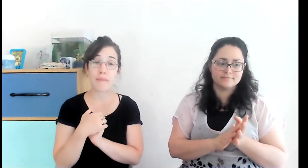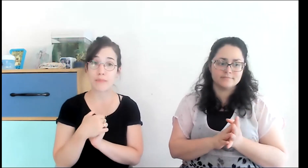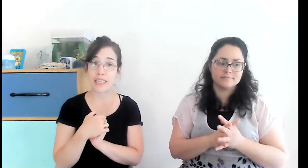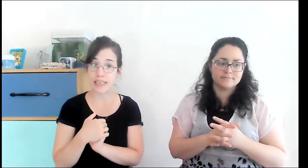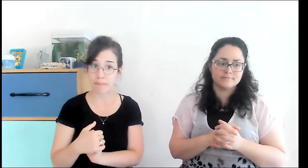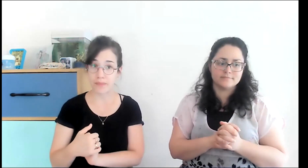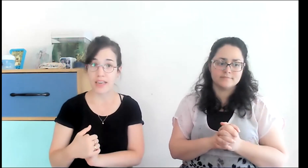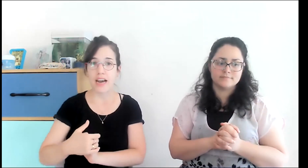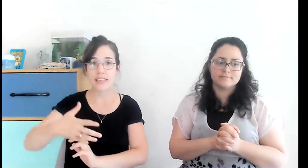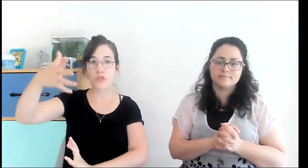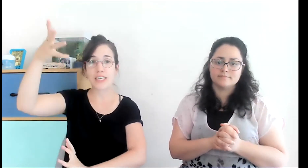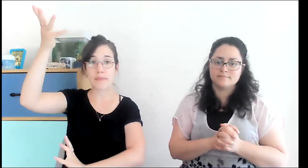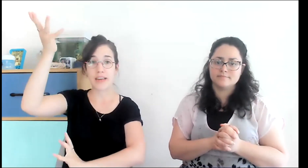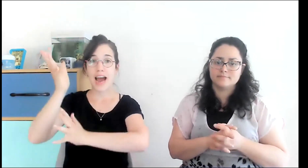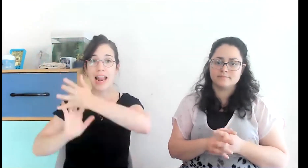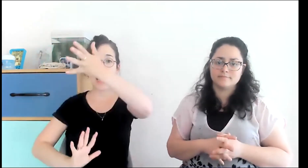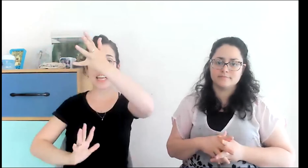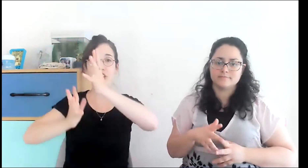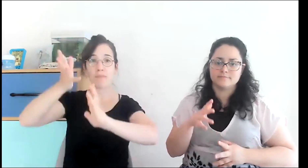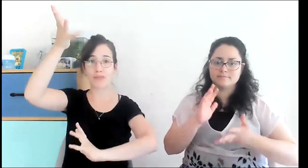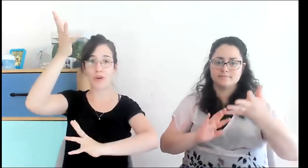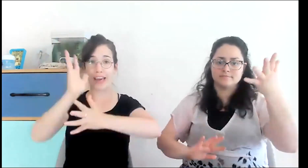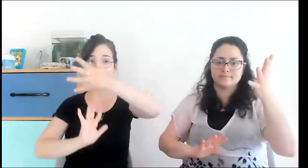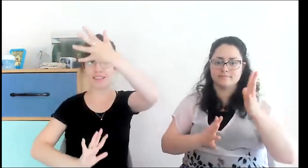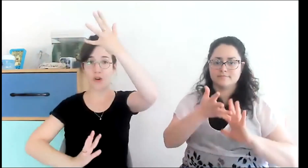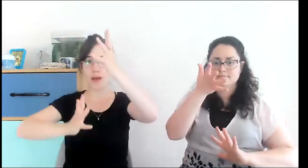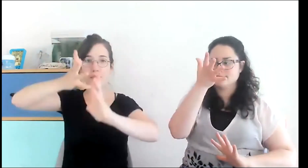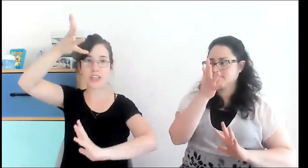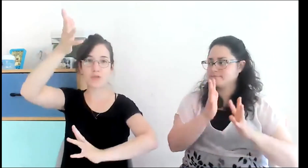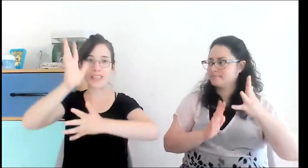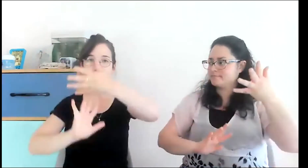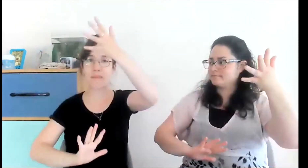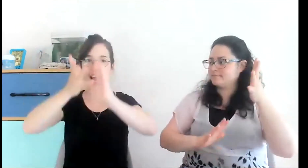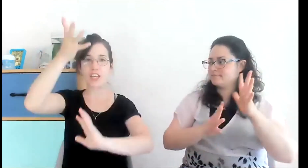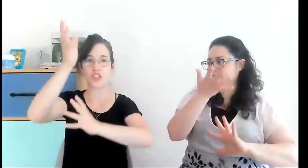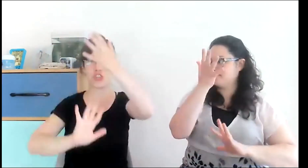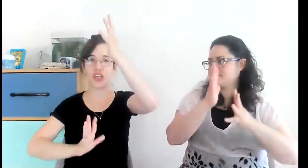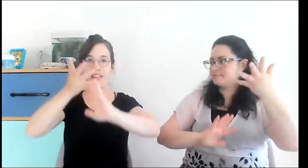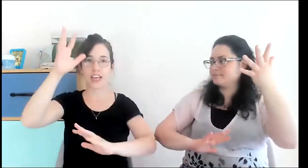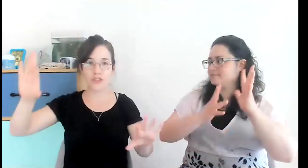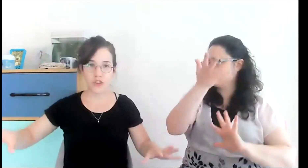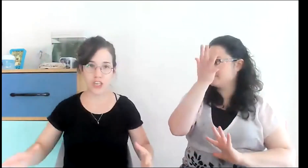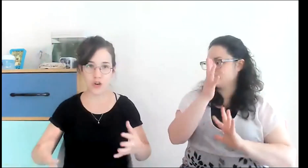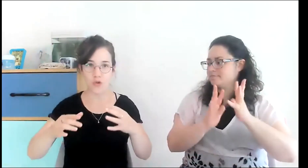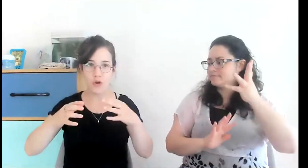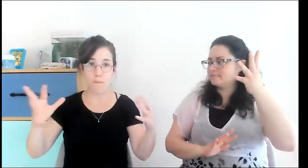המים הזקים. אז אנחנו עושים על האש המבוערת, אוקיי? ממש אנחנו מסמנים אש. תחשבו שיש לנו